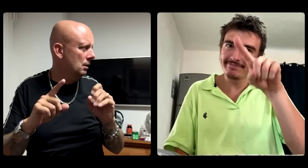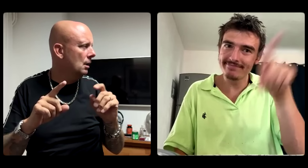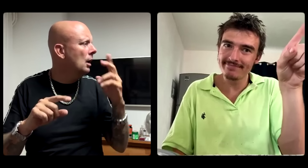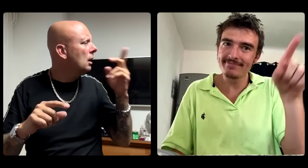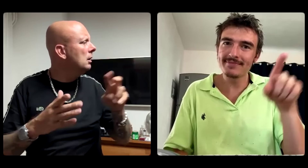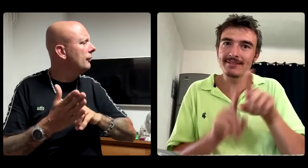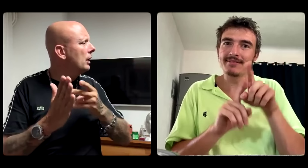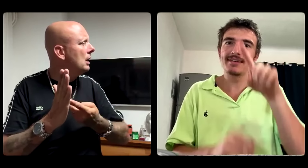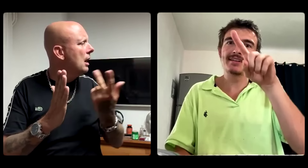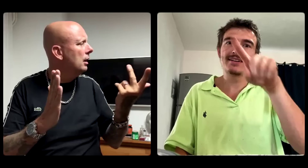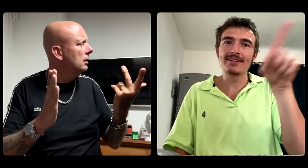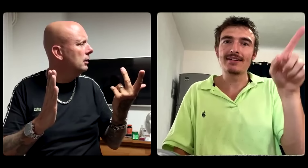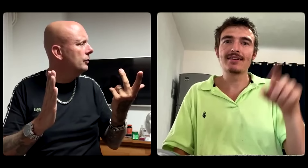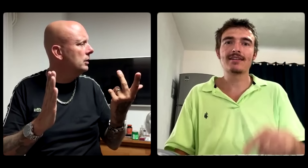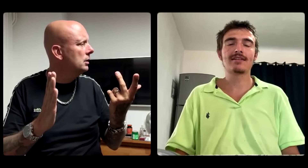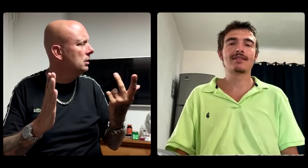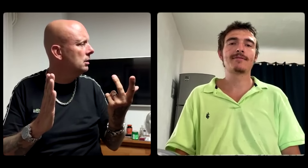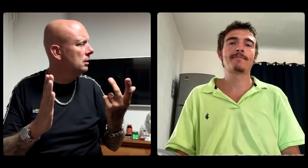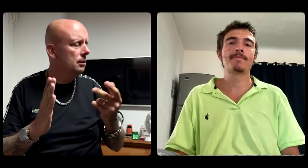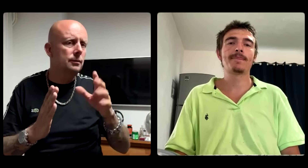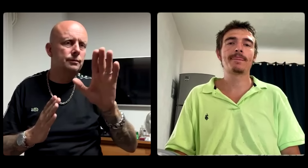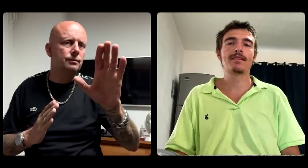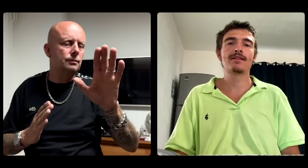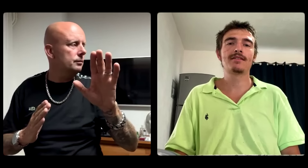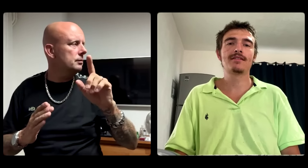Ik heb het gedaan, is het net.